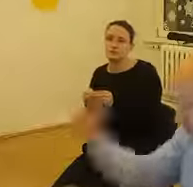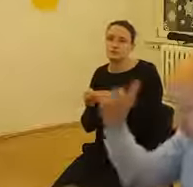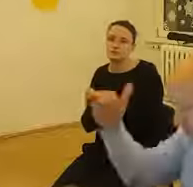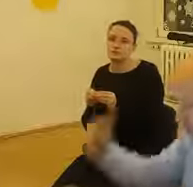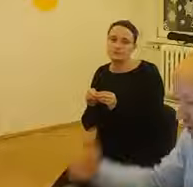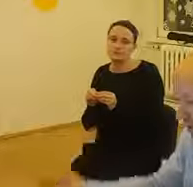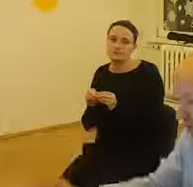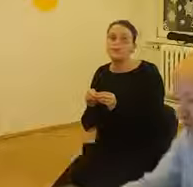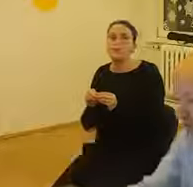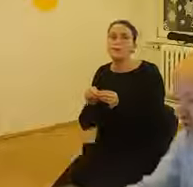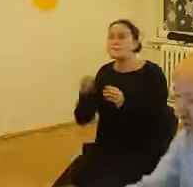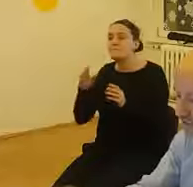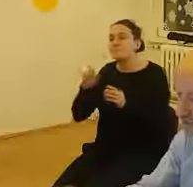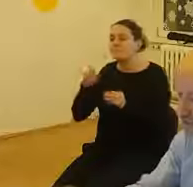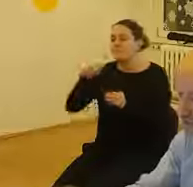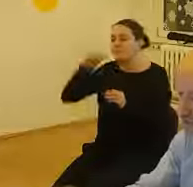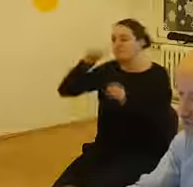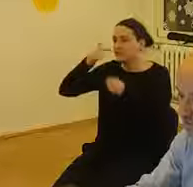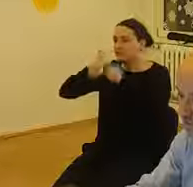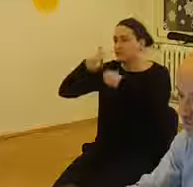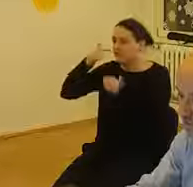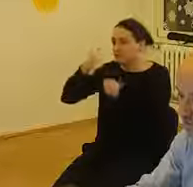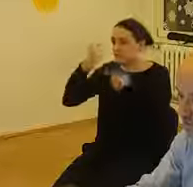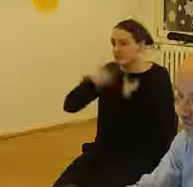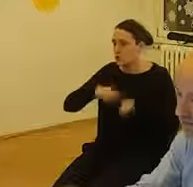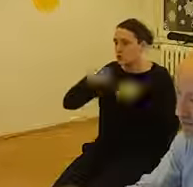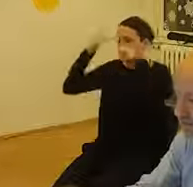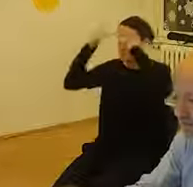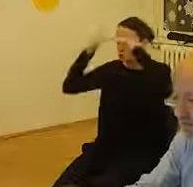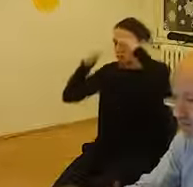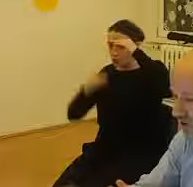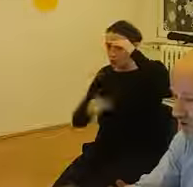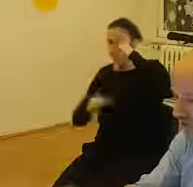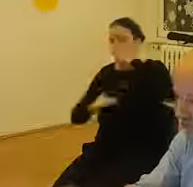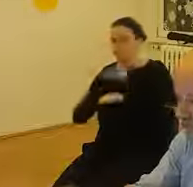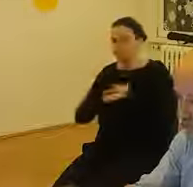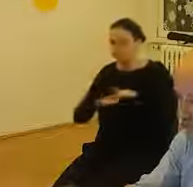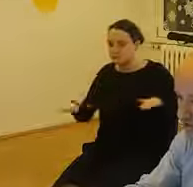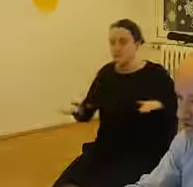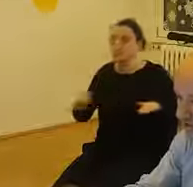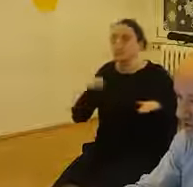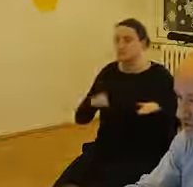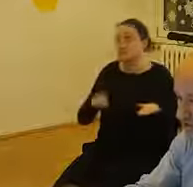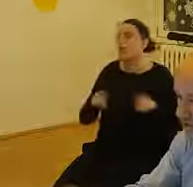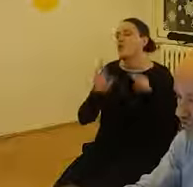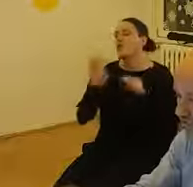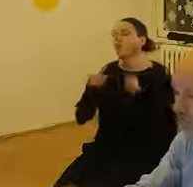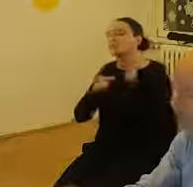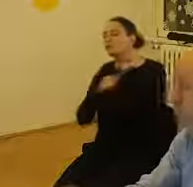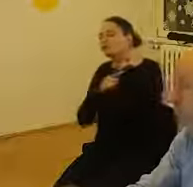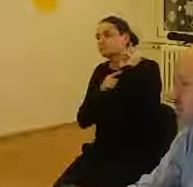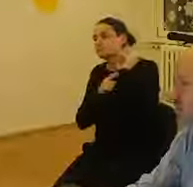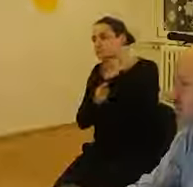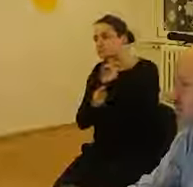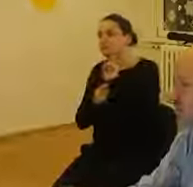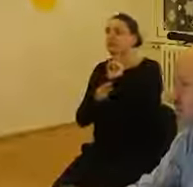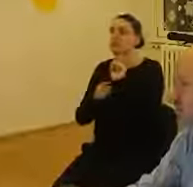znaczy te pierwsze 21 osób przechodzi do Rady Dzielnicy. Później kwestia zaprzysiężenia, to już w kwietniu, to